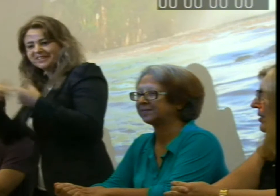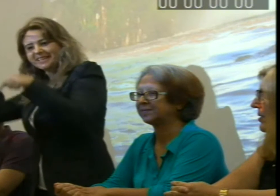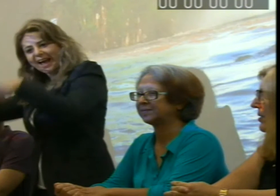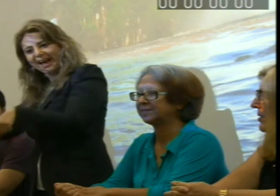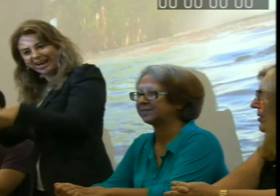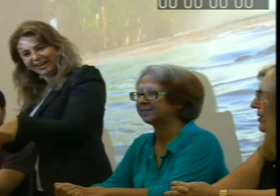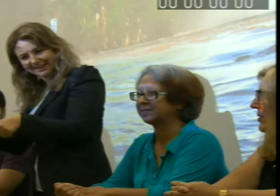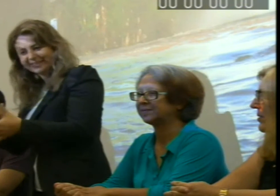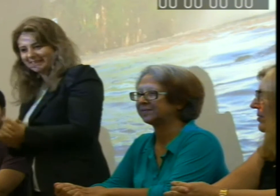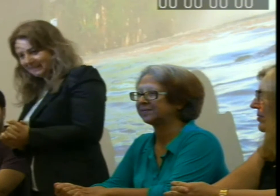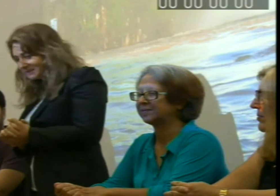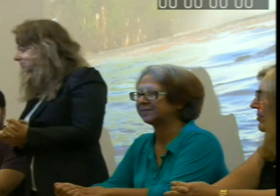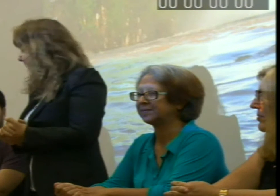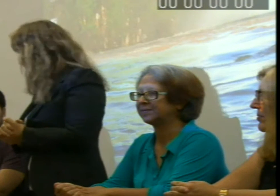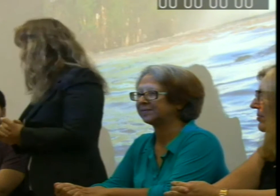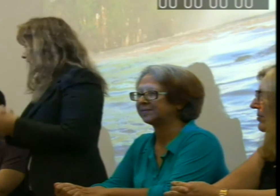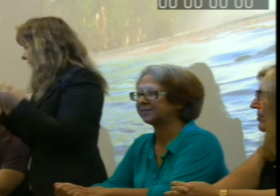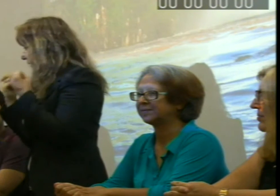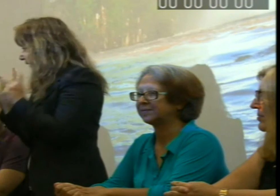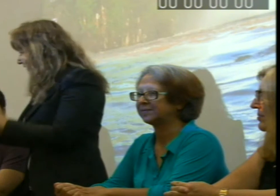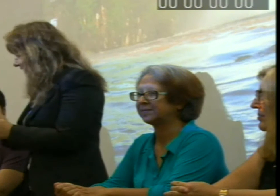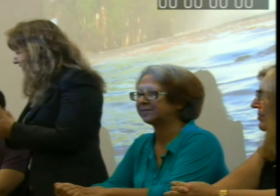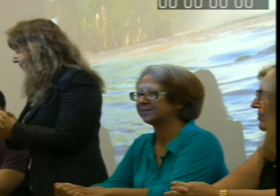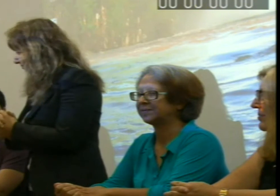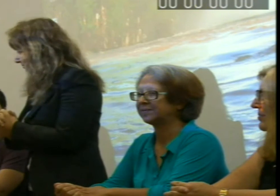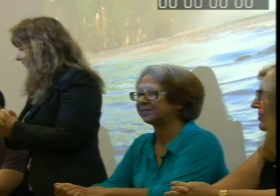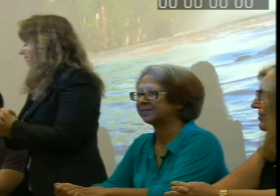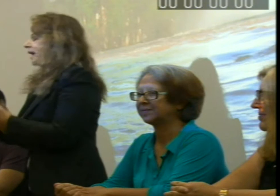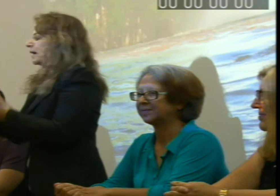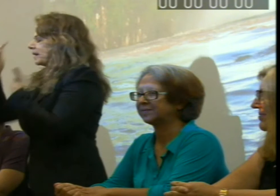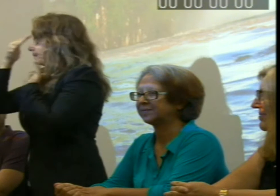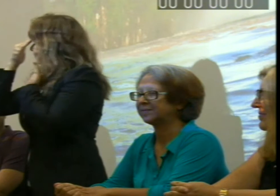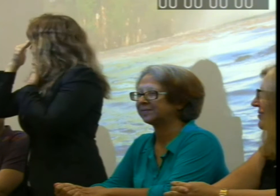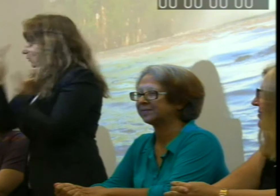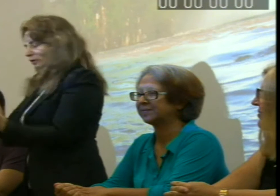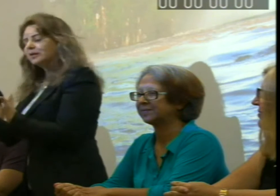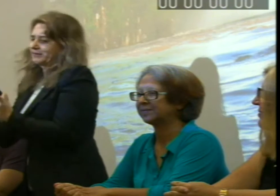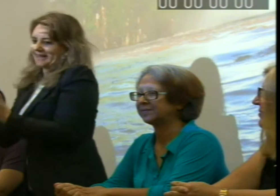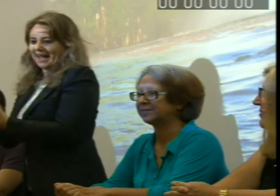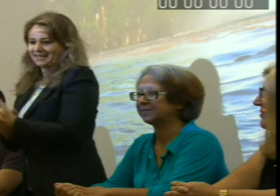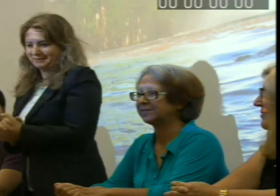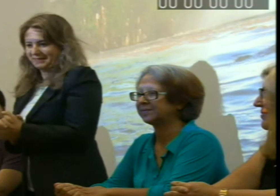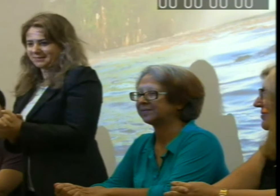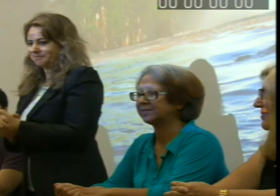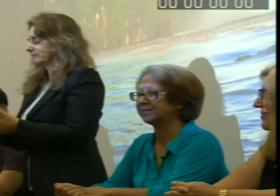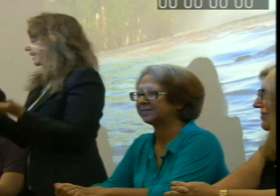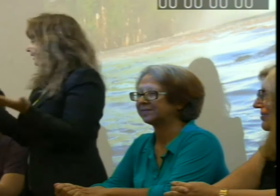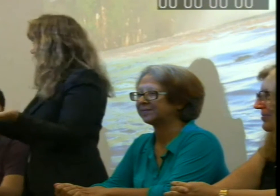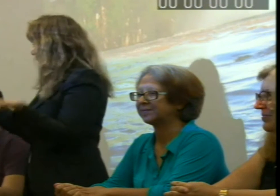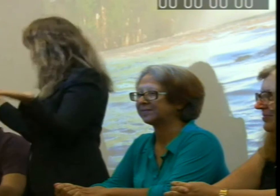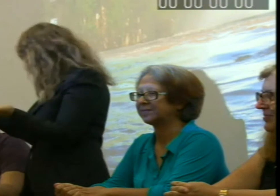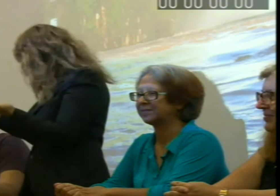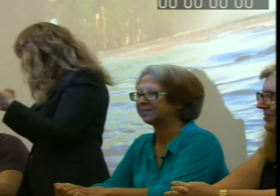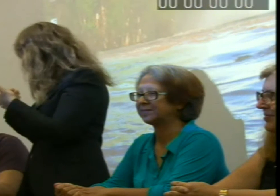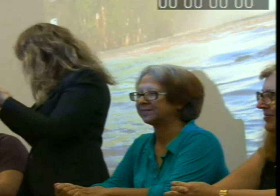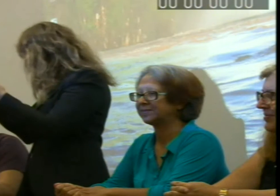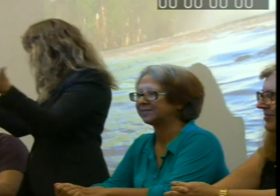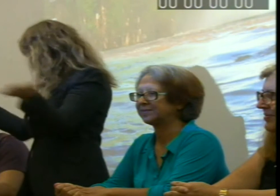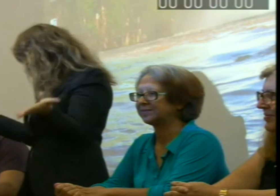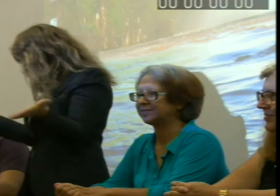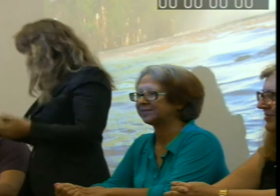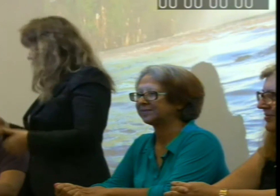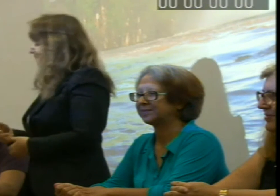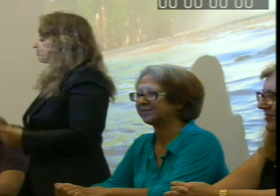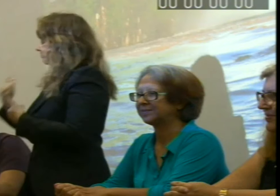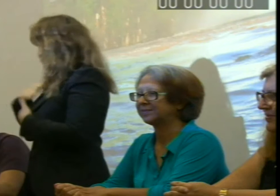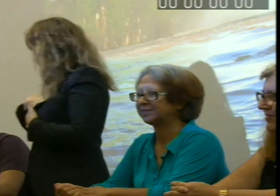aqui hoje ok muito obrigada mesmo pela presença de todos